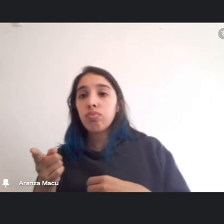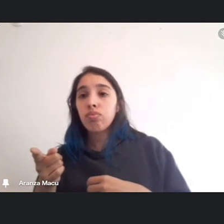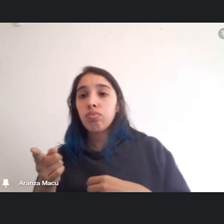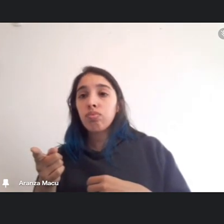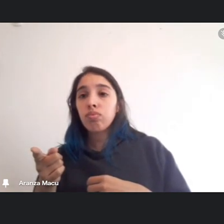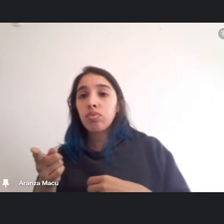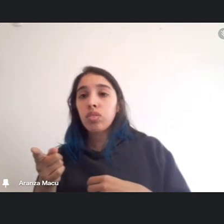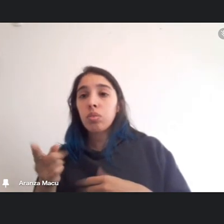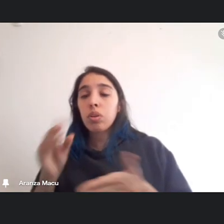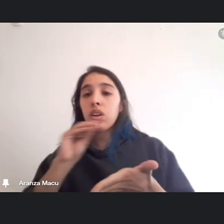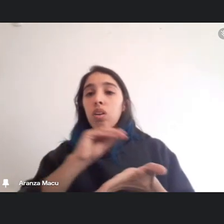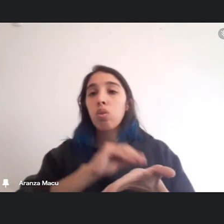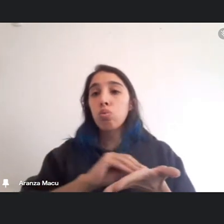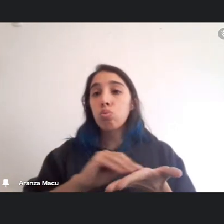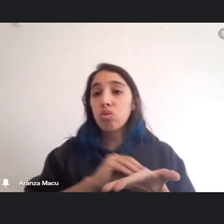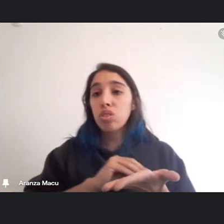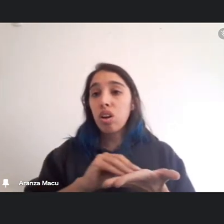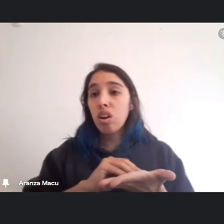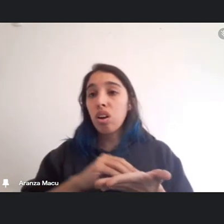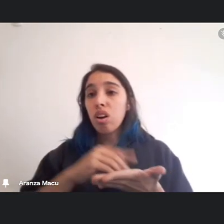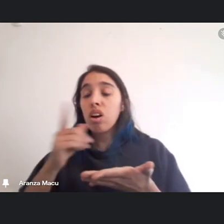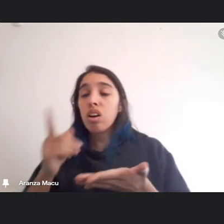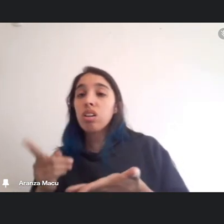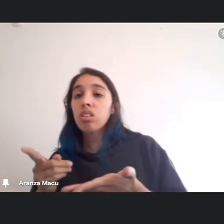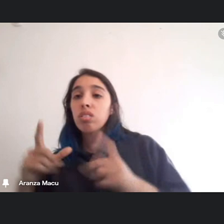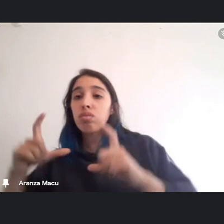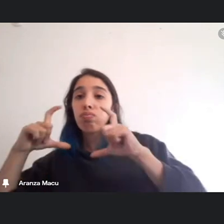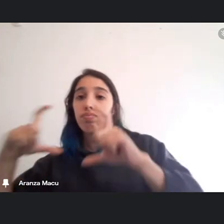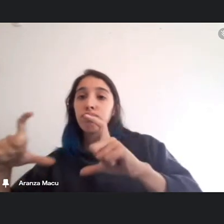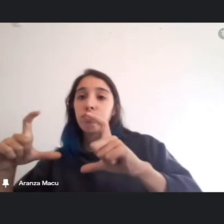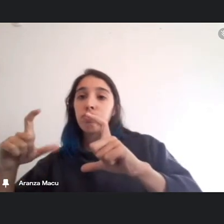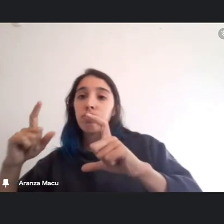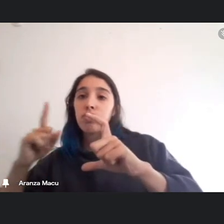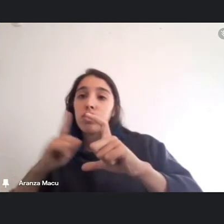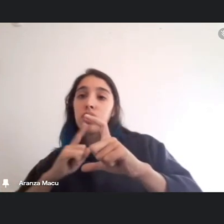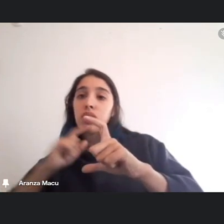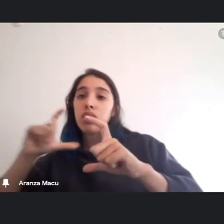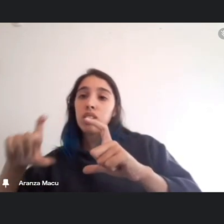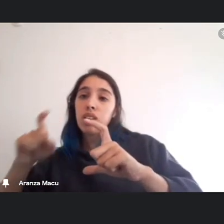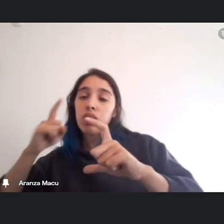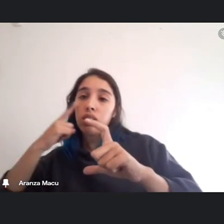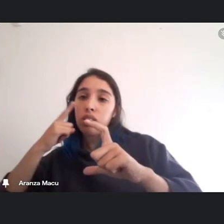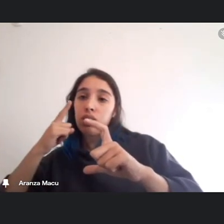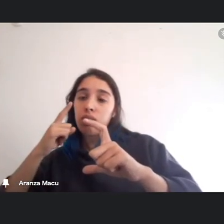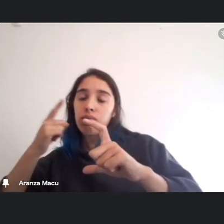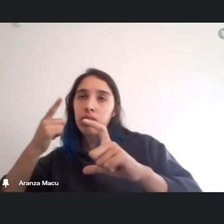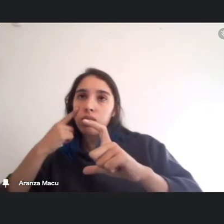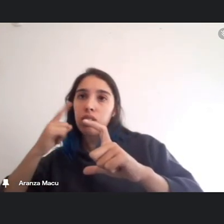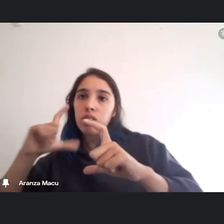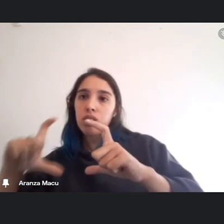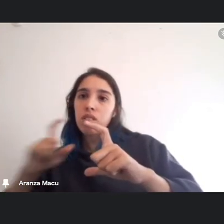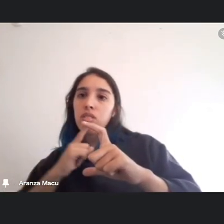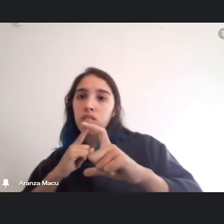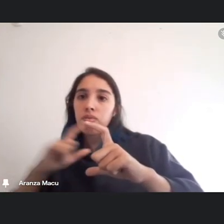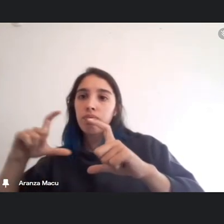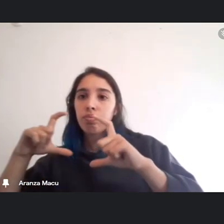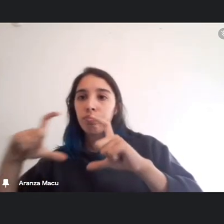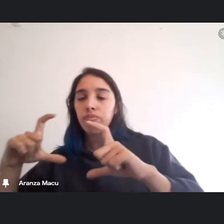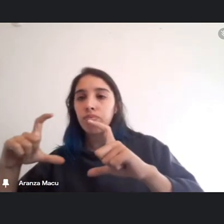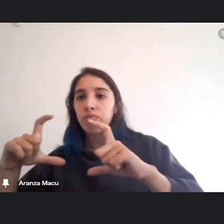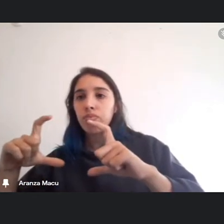encerrado? Tic. Tic queda encerrado. Bien. ¿Cuál es el otro bloque?